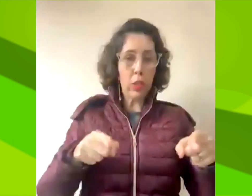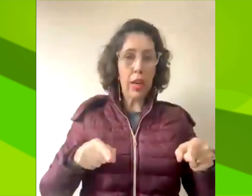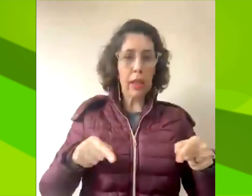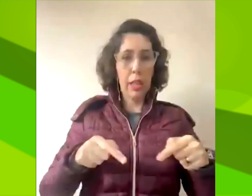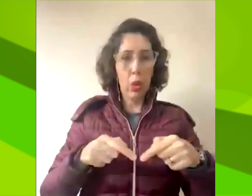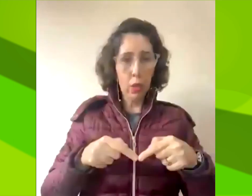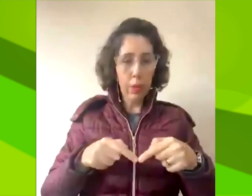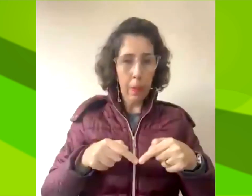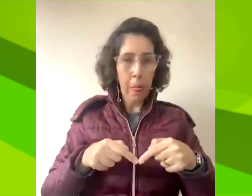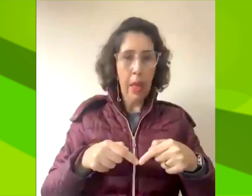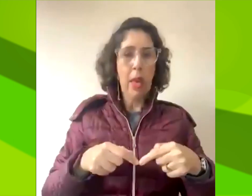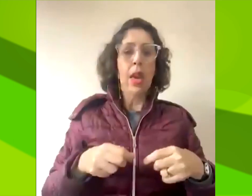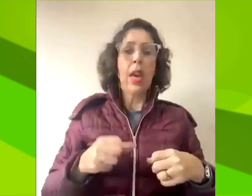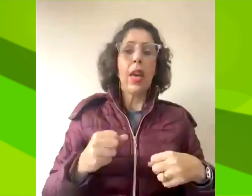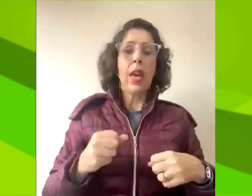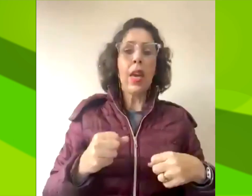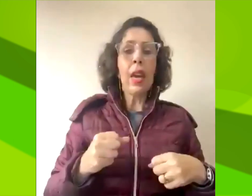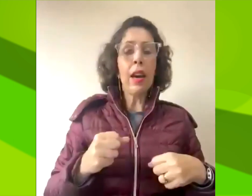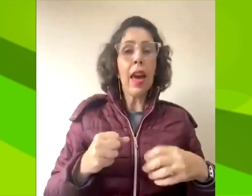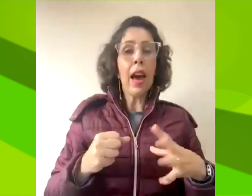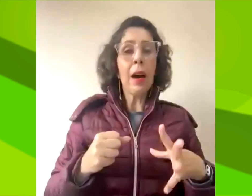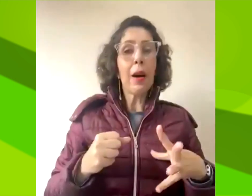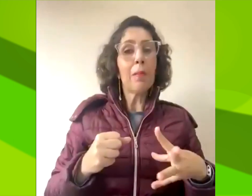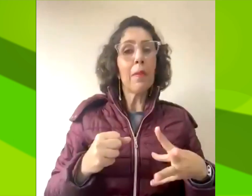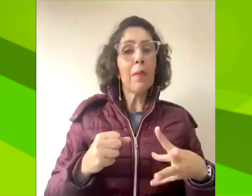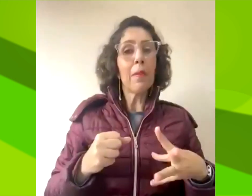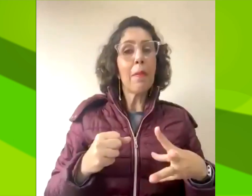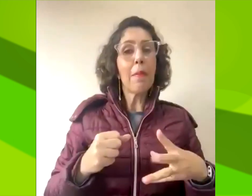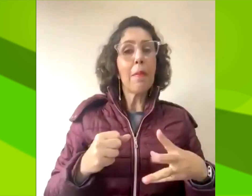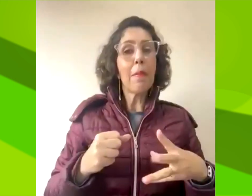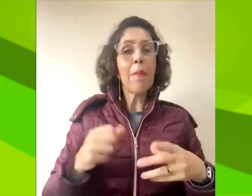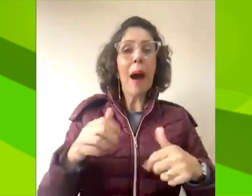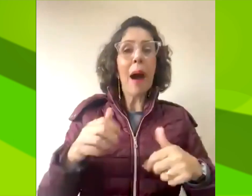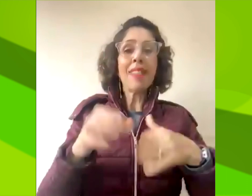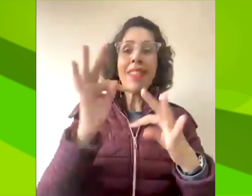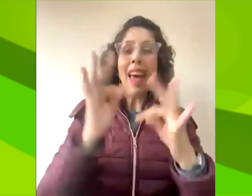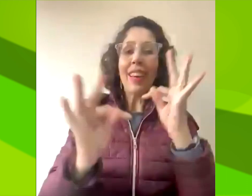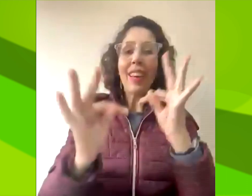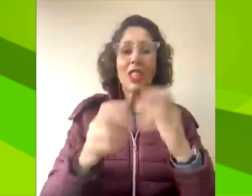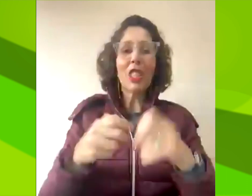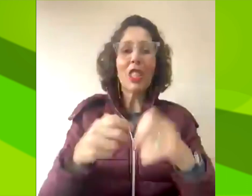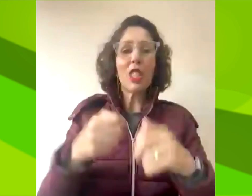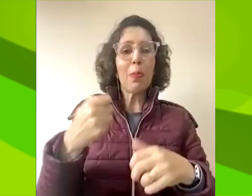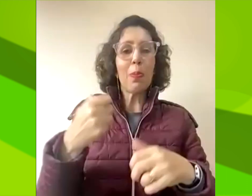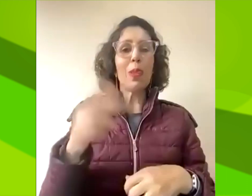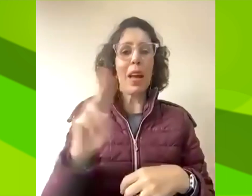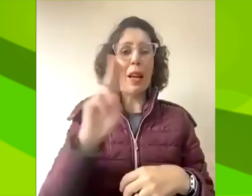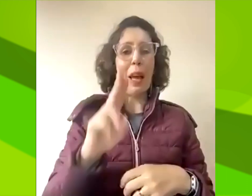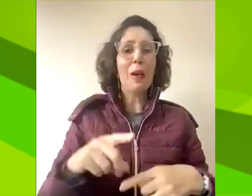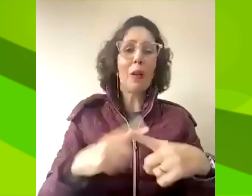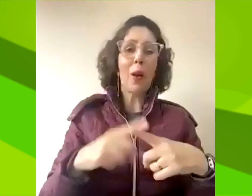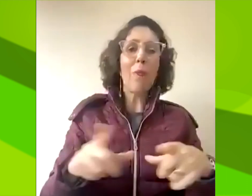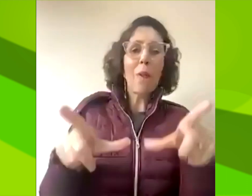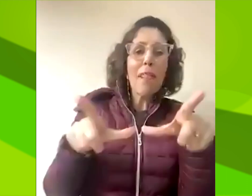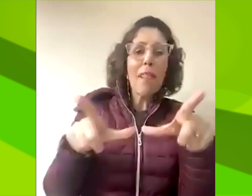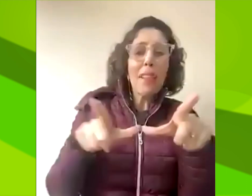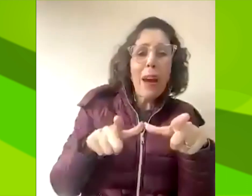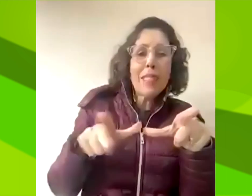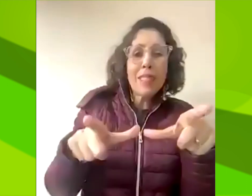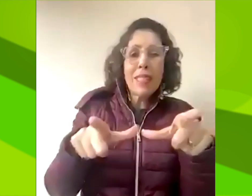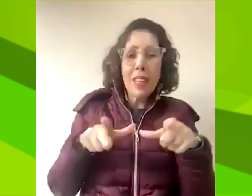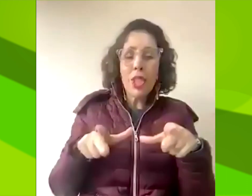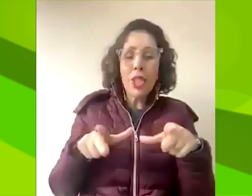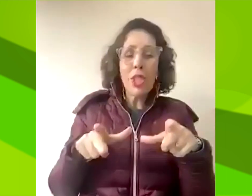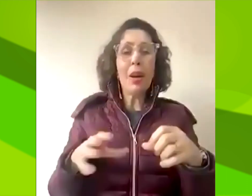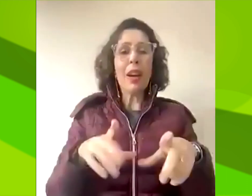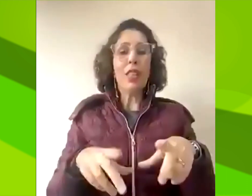mais um retângulo. E é a mais técnica que a gente precisa usar, né? Porque como a quadra é mais